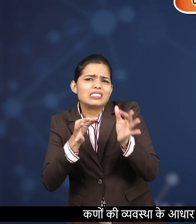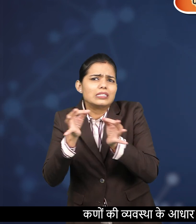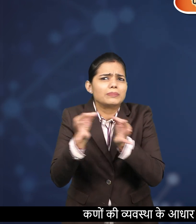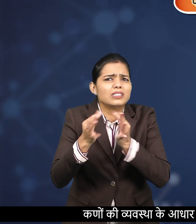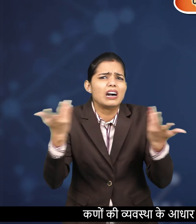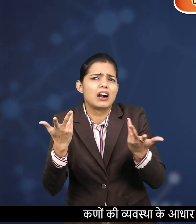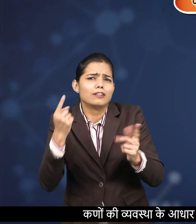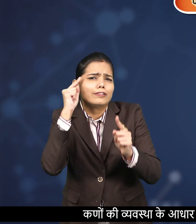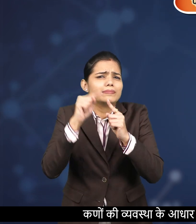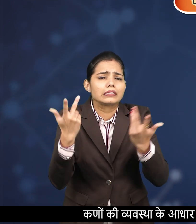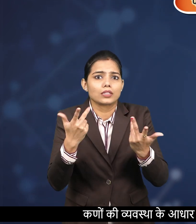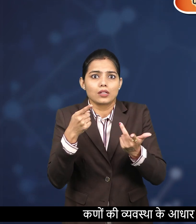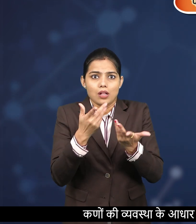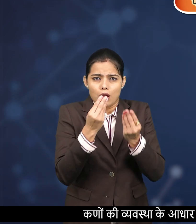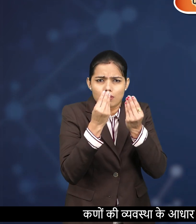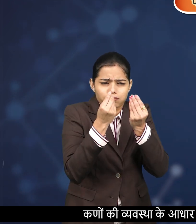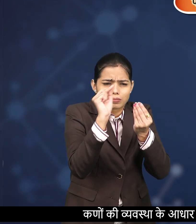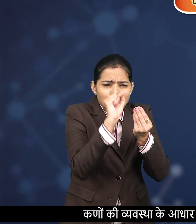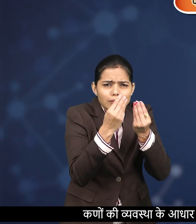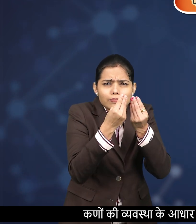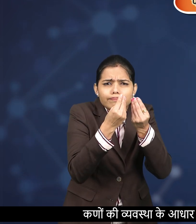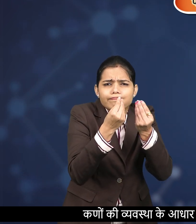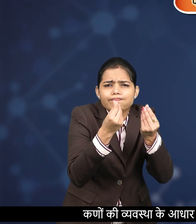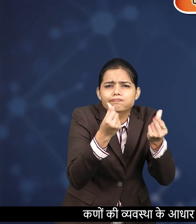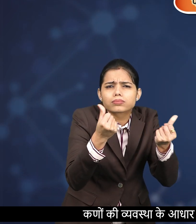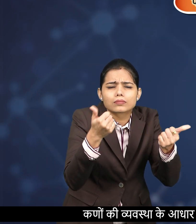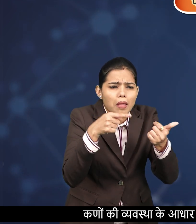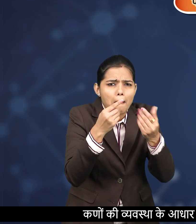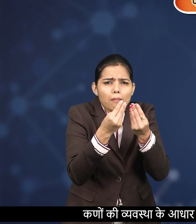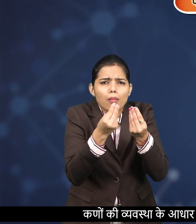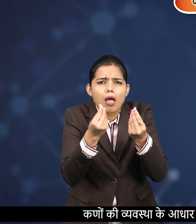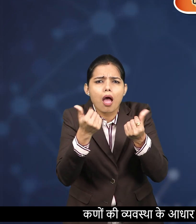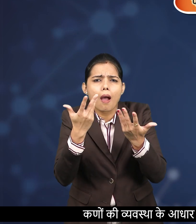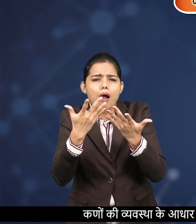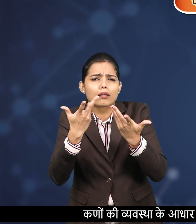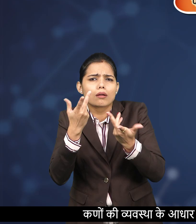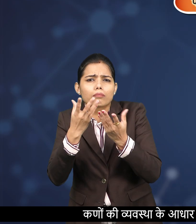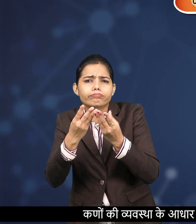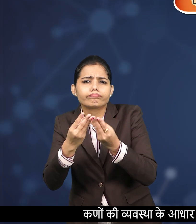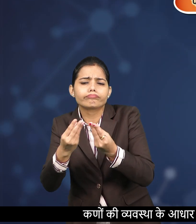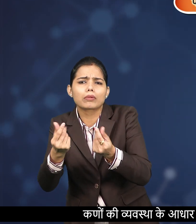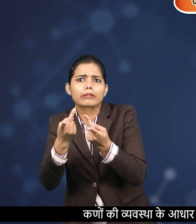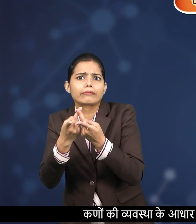कणों की व्यवस्था के आधार पर पदार्थ विभिन्न अवस्थाओं में मौजूद होता है।